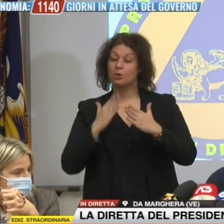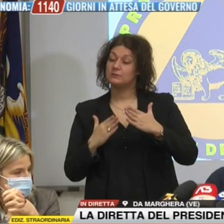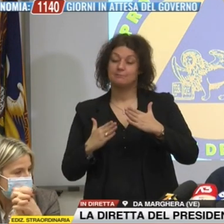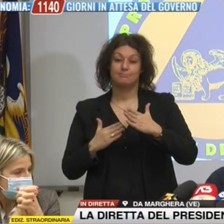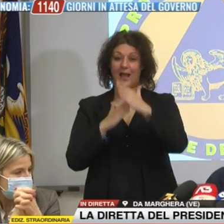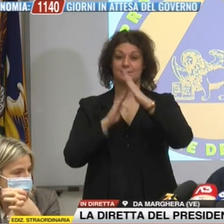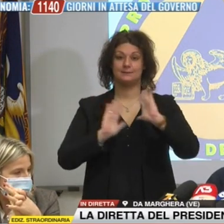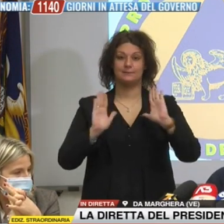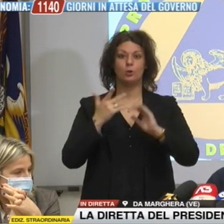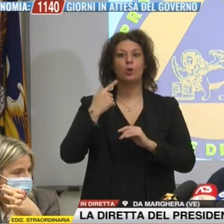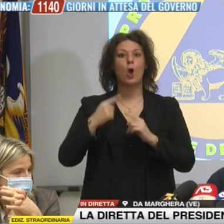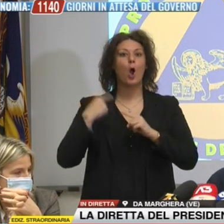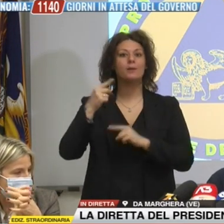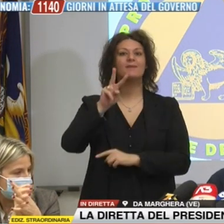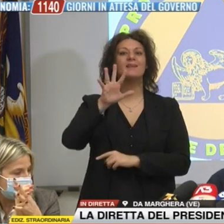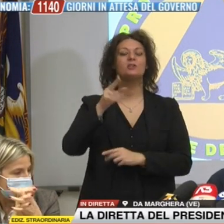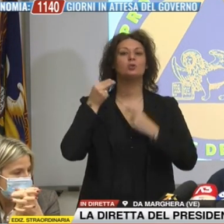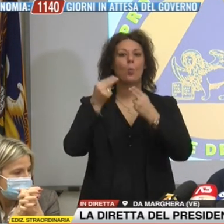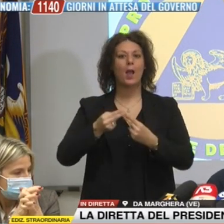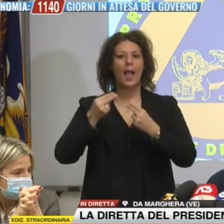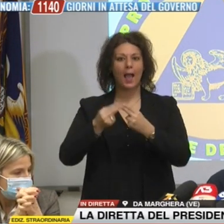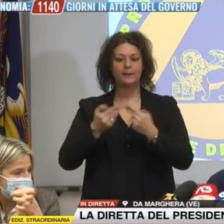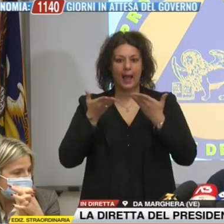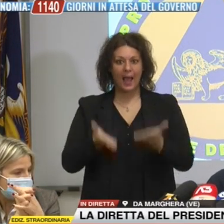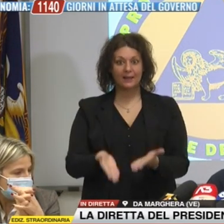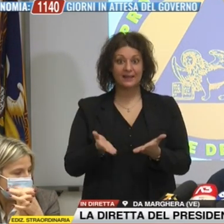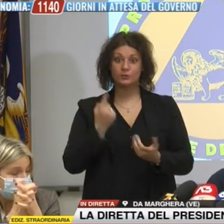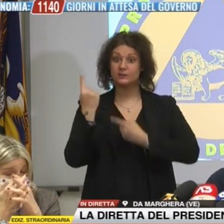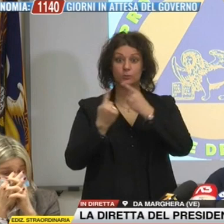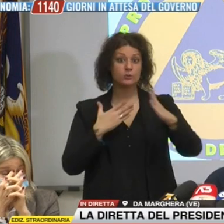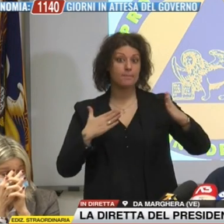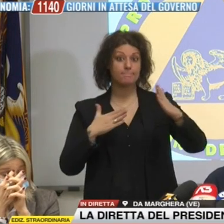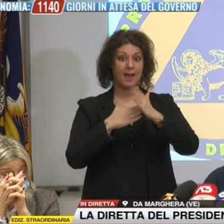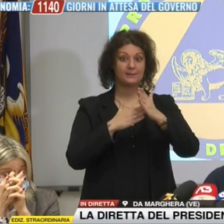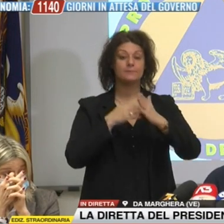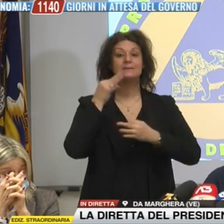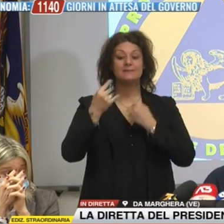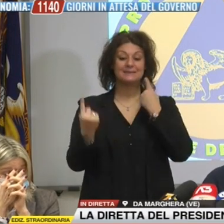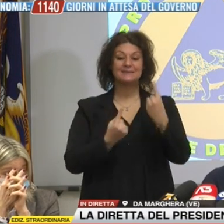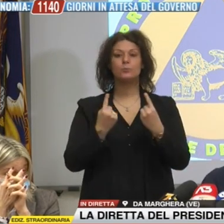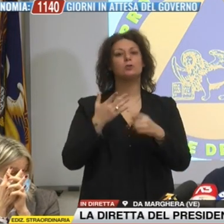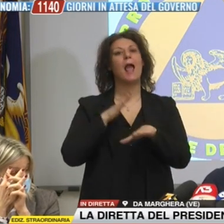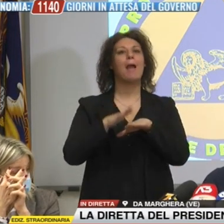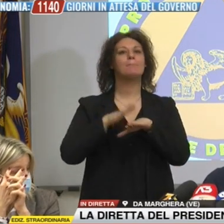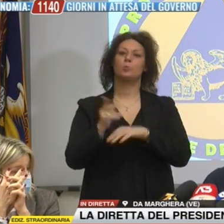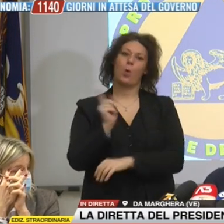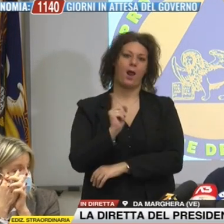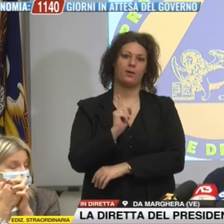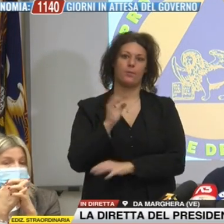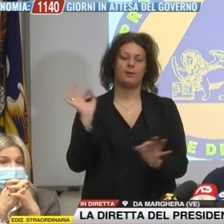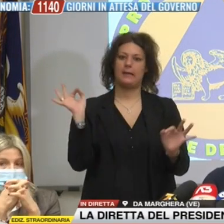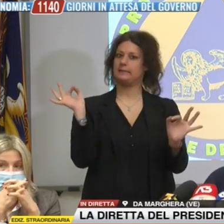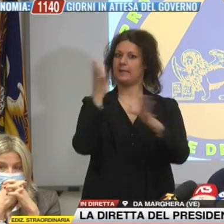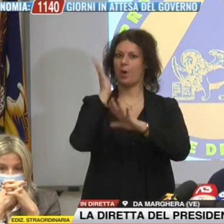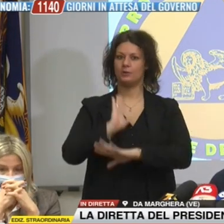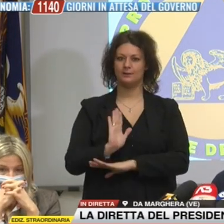storia, per cui è una situazione che non è, come dire, frequente e normale. I sindaci sono preoccupati, noi